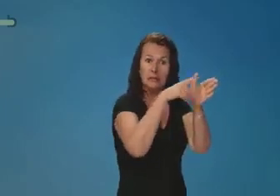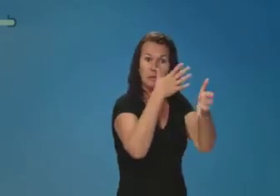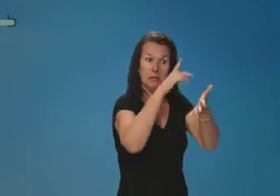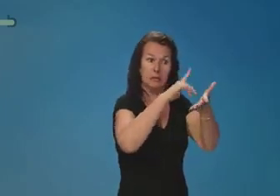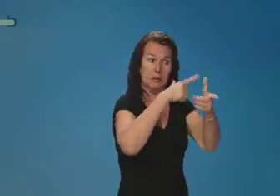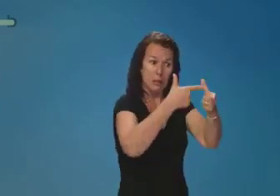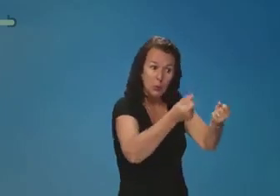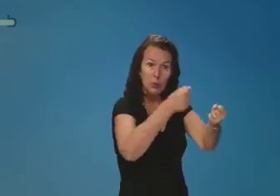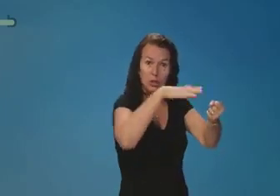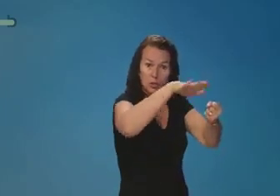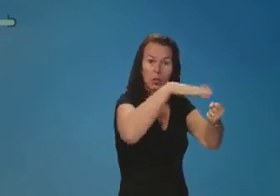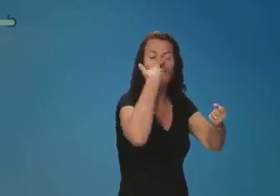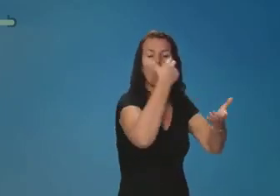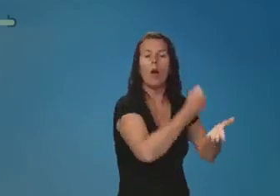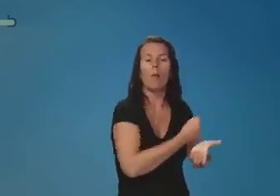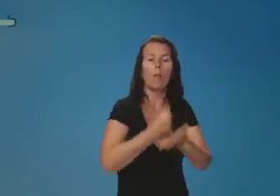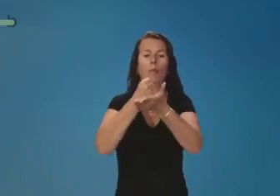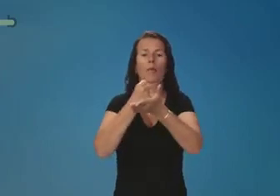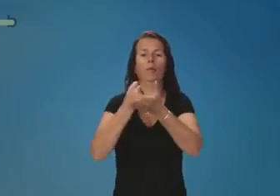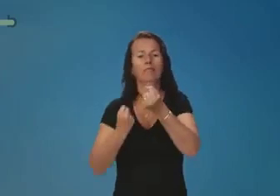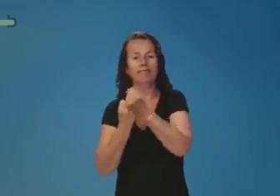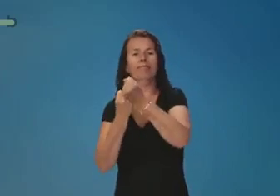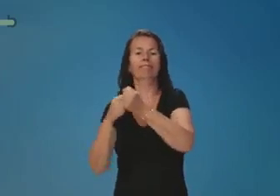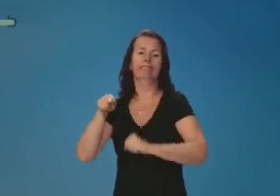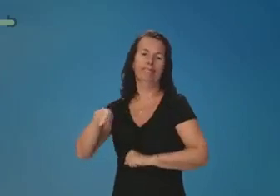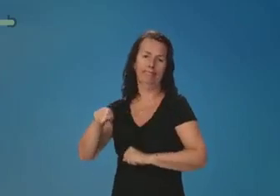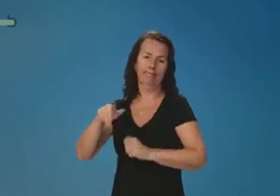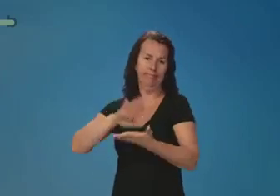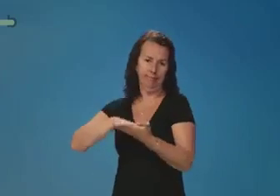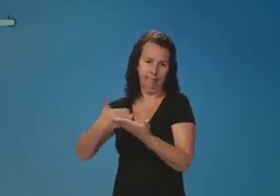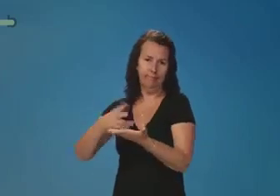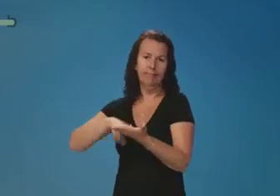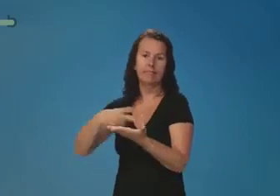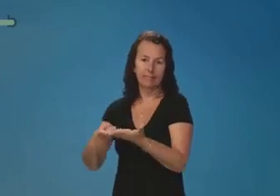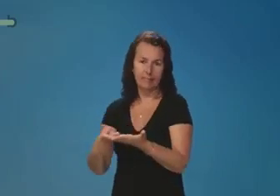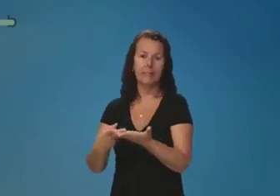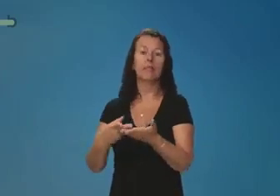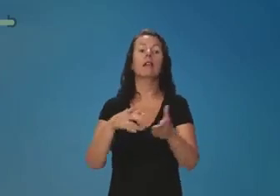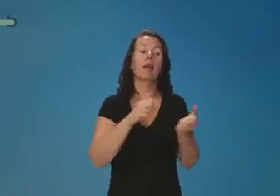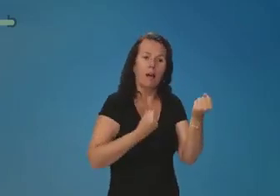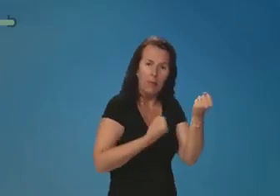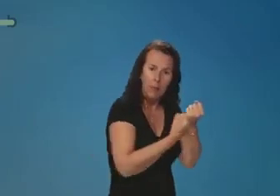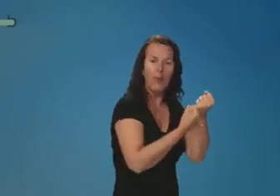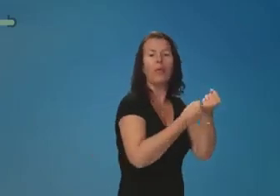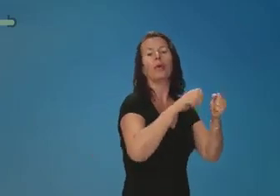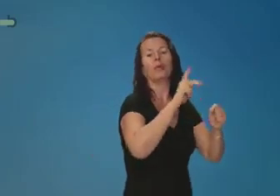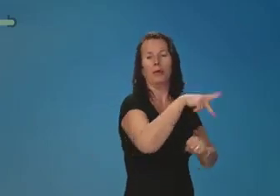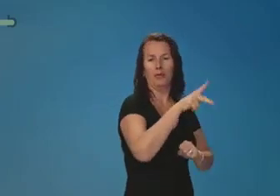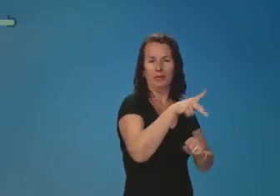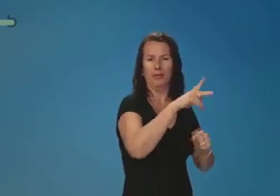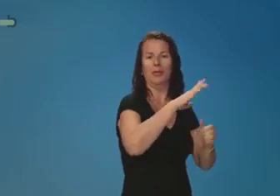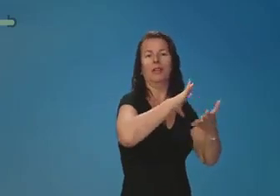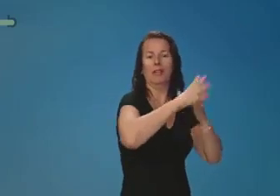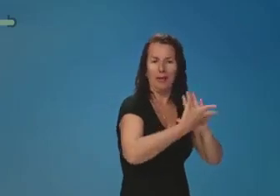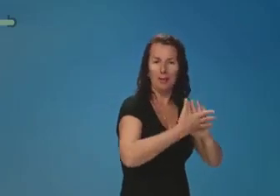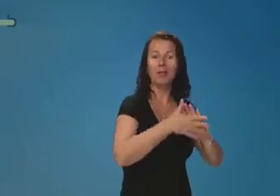mais pesquisas sejam desenvolvidas. As pesquisas na área da linguística podem fomentar a área da tradução e interpretação nestes avanços, bem